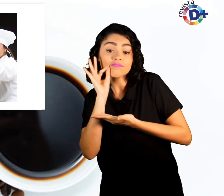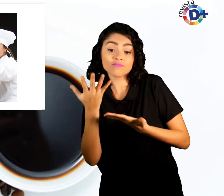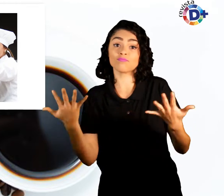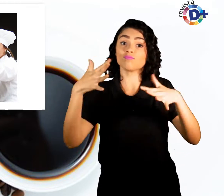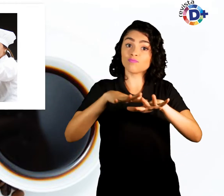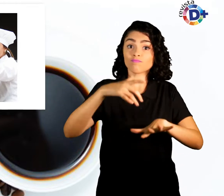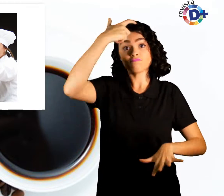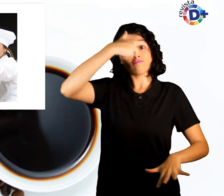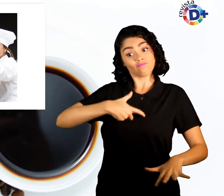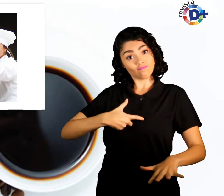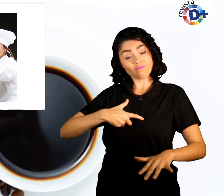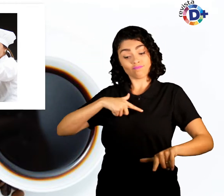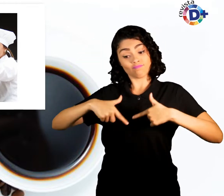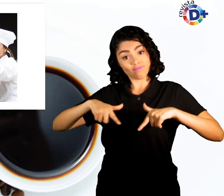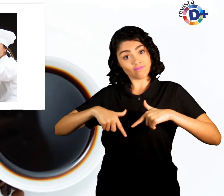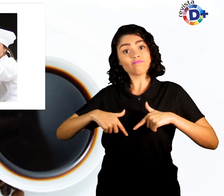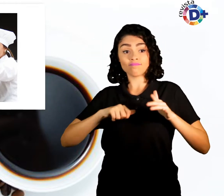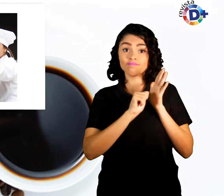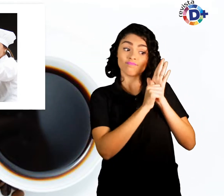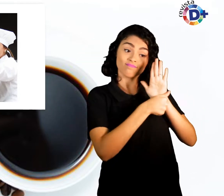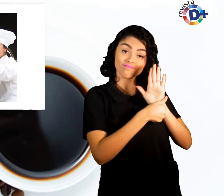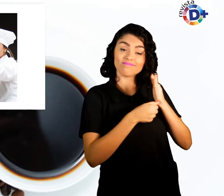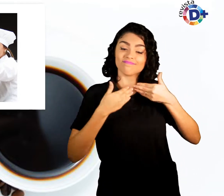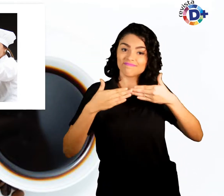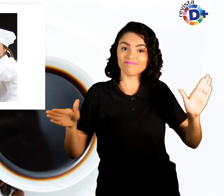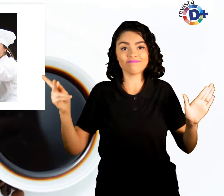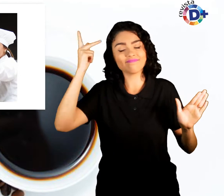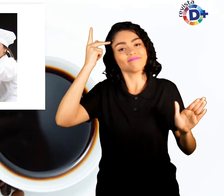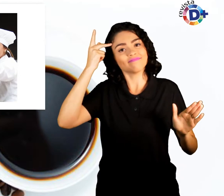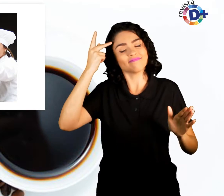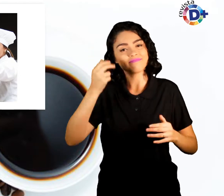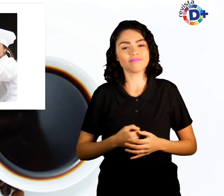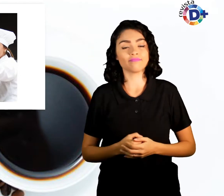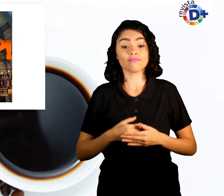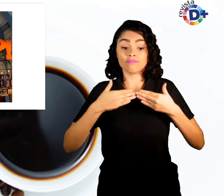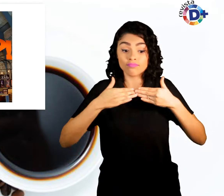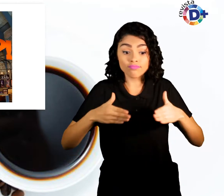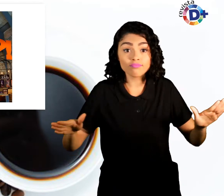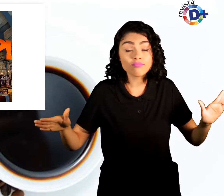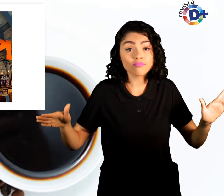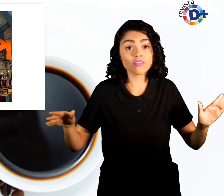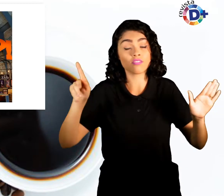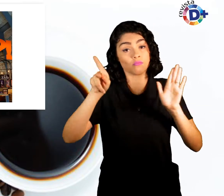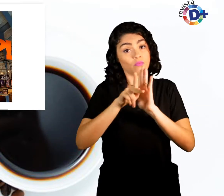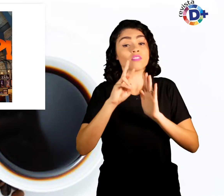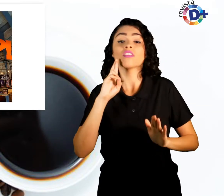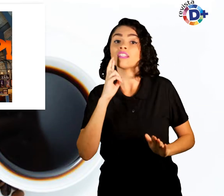inaugurado em são paulo o evento de lançamento que acontece no restaurante como assim